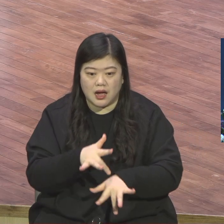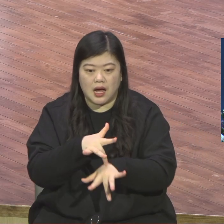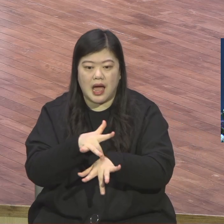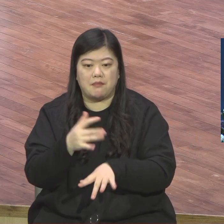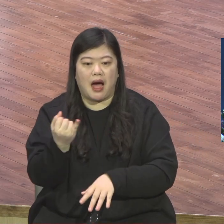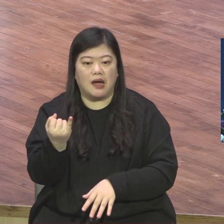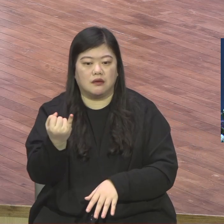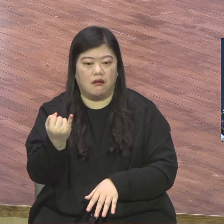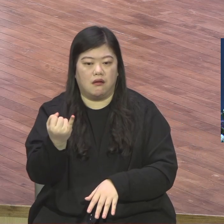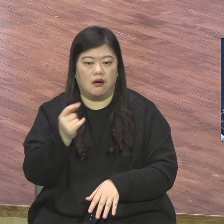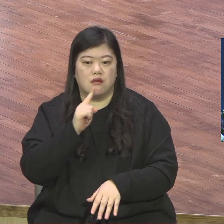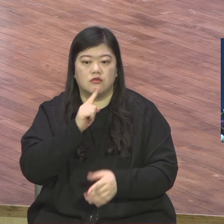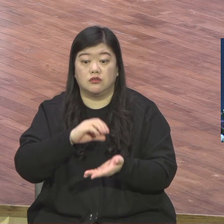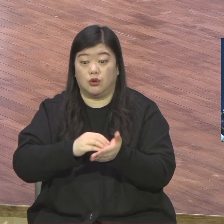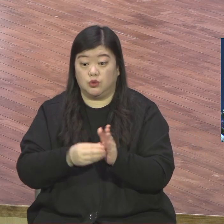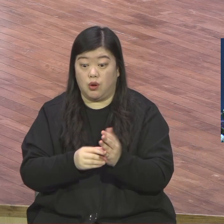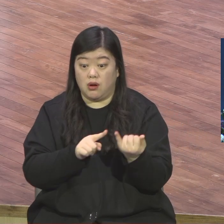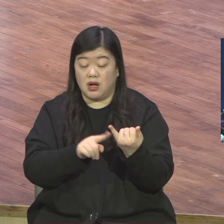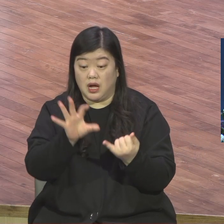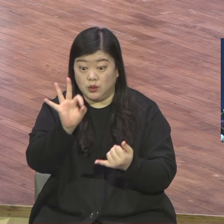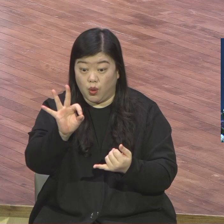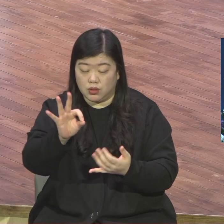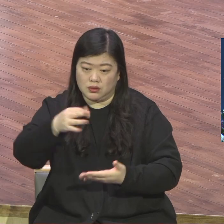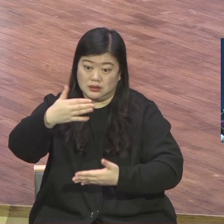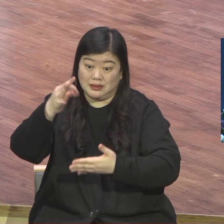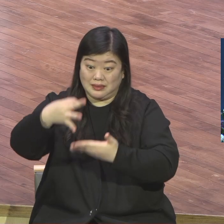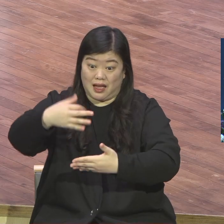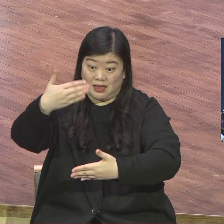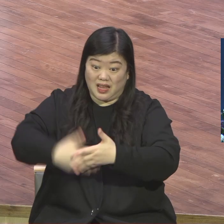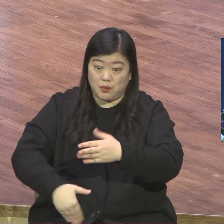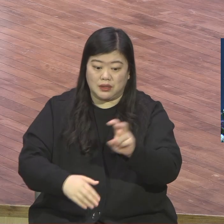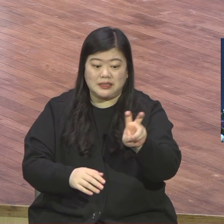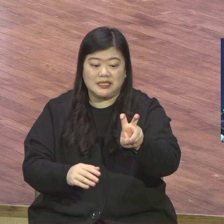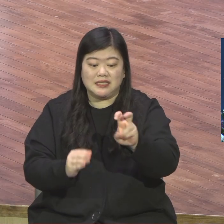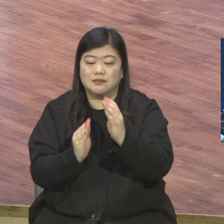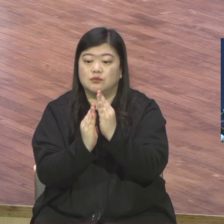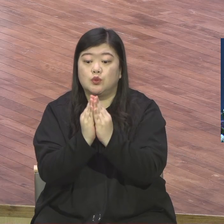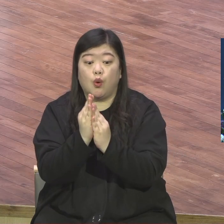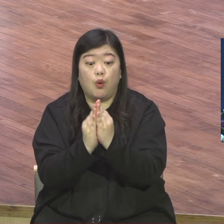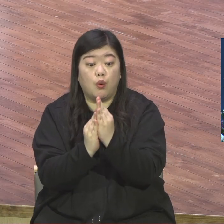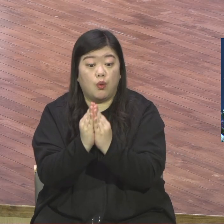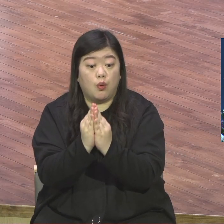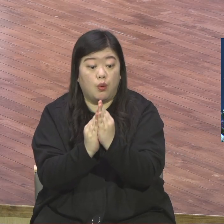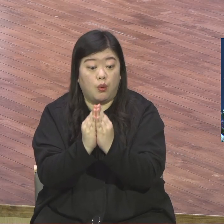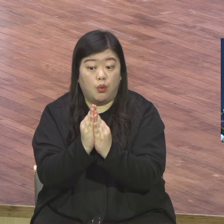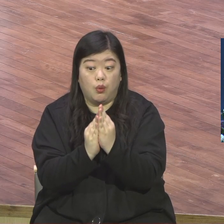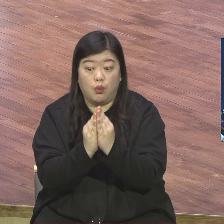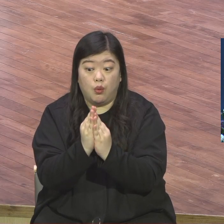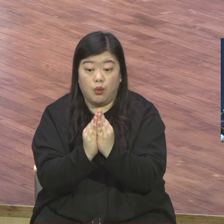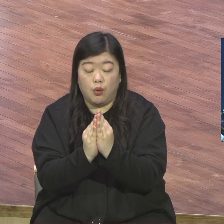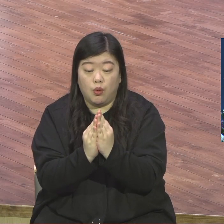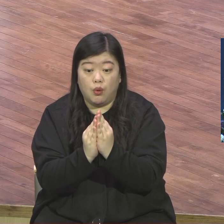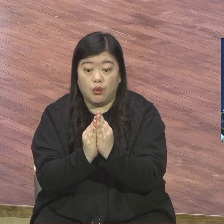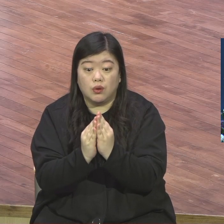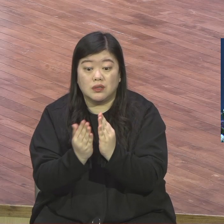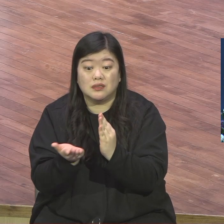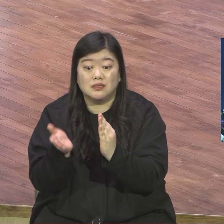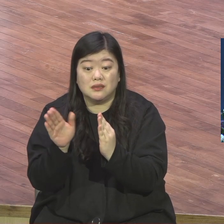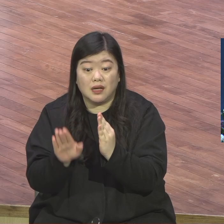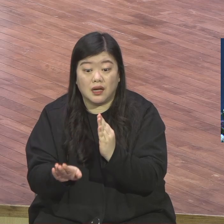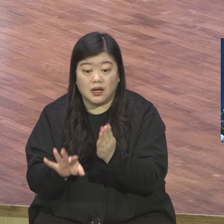20세기 중반까지 세상에서 가장 부유한 여성으로 이름이 남겨져